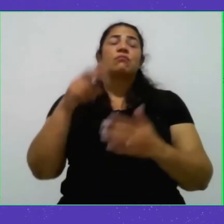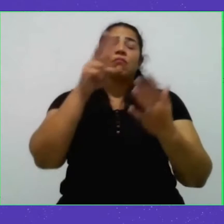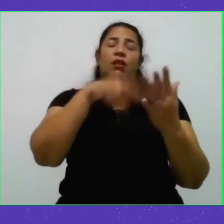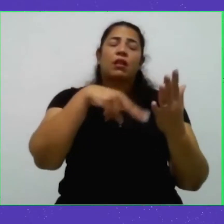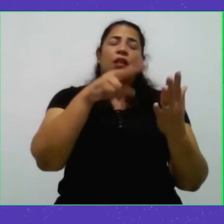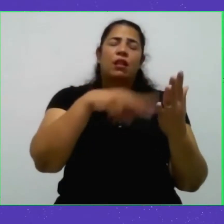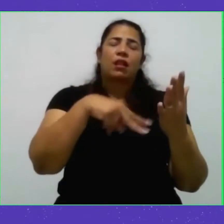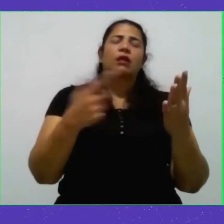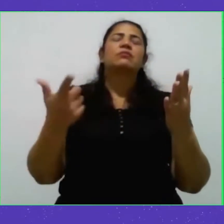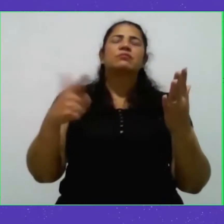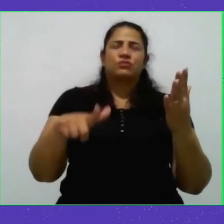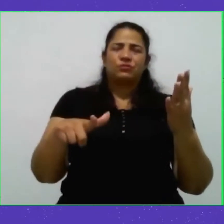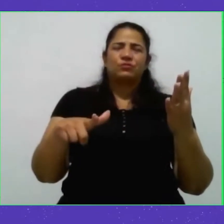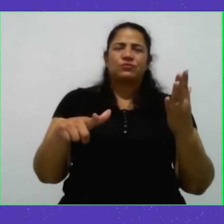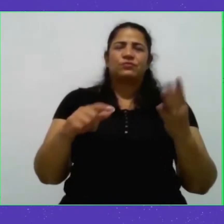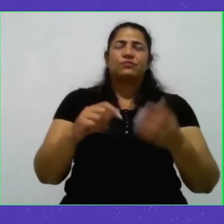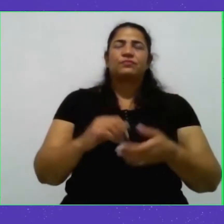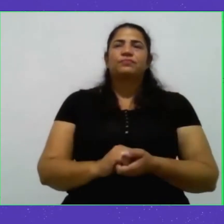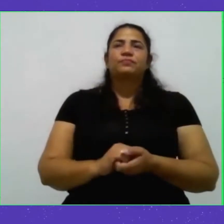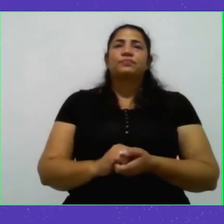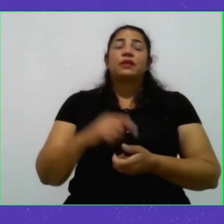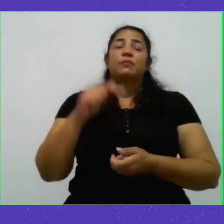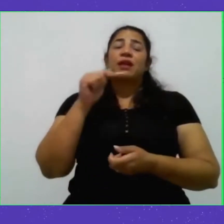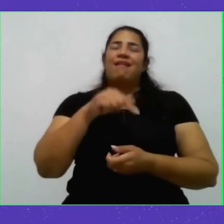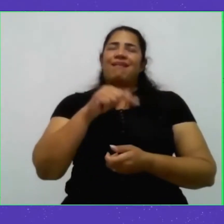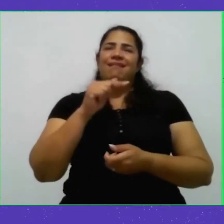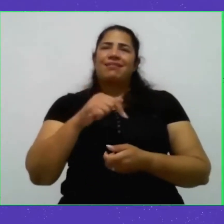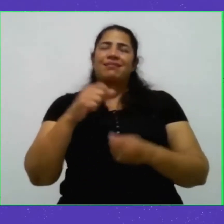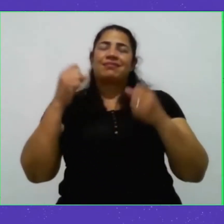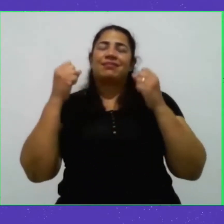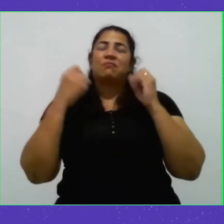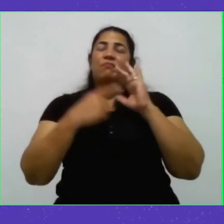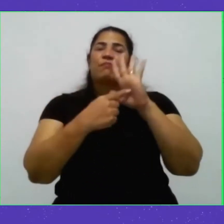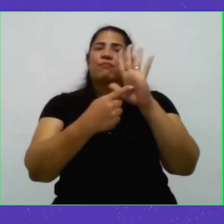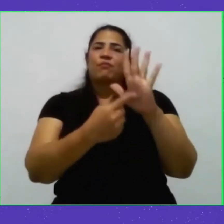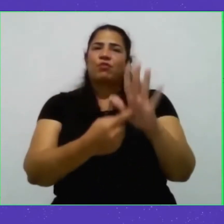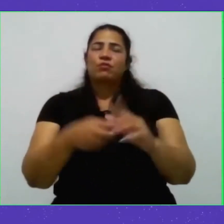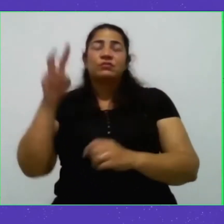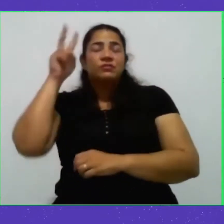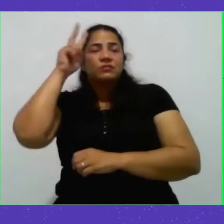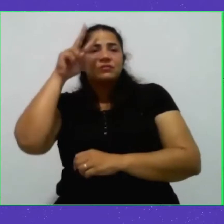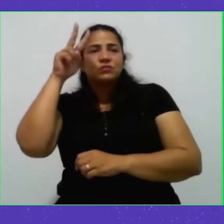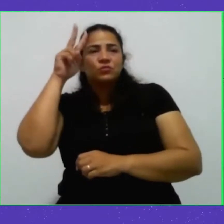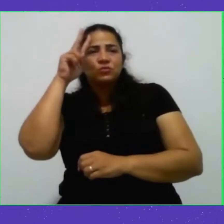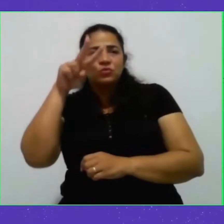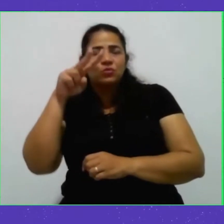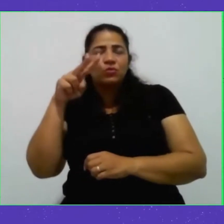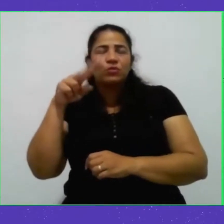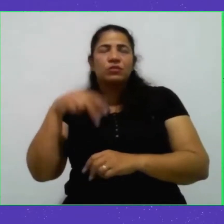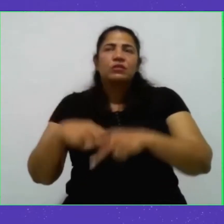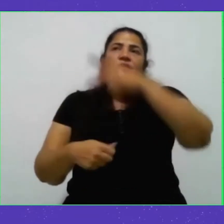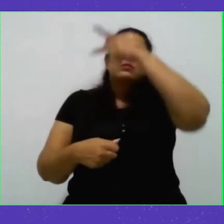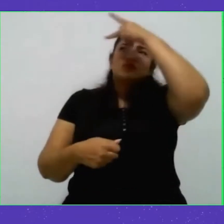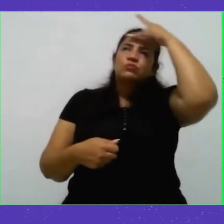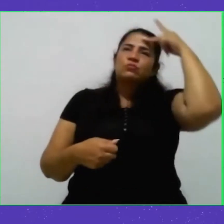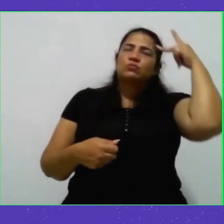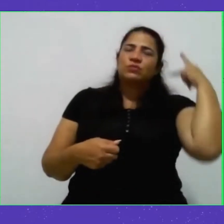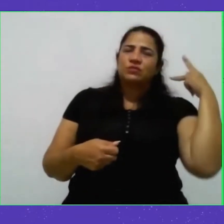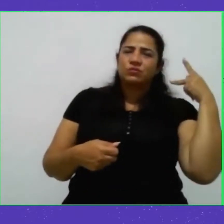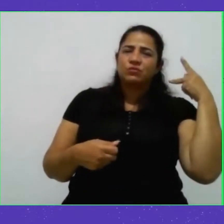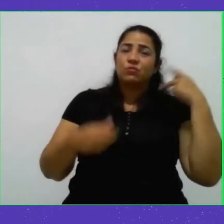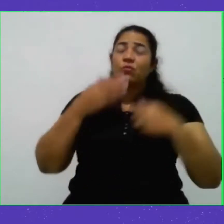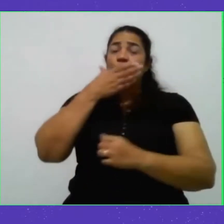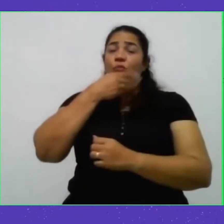a história de um paralítico, que ele não tinha como se aproximar do Senhor Jesus para ser